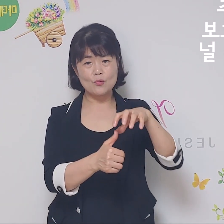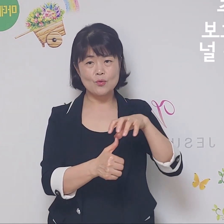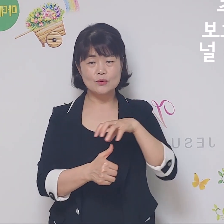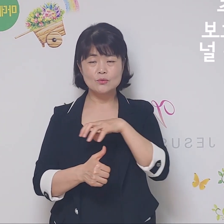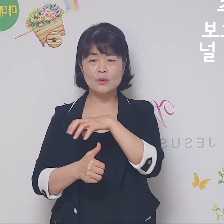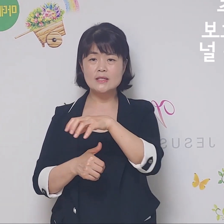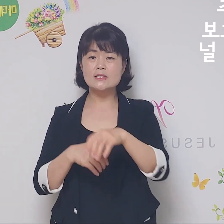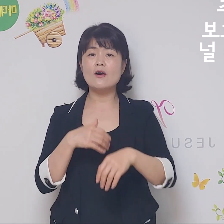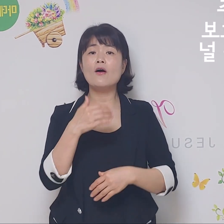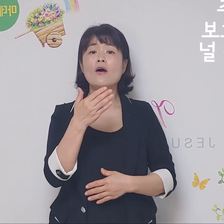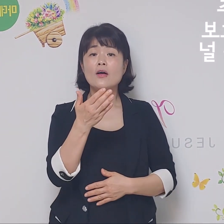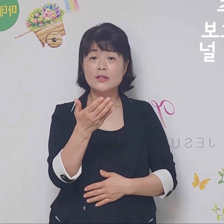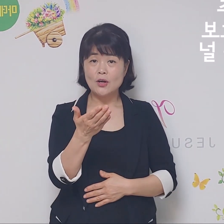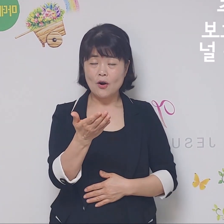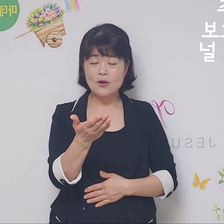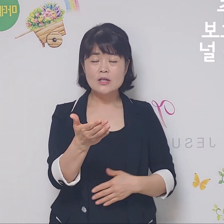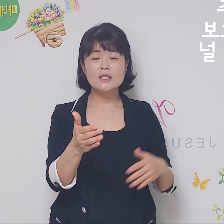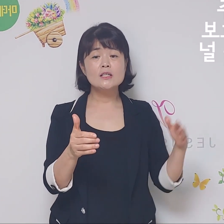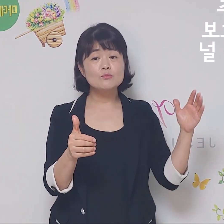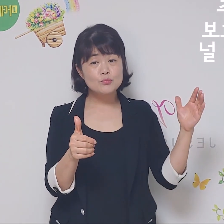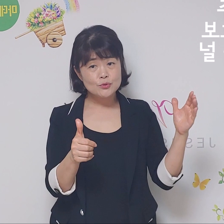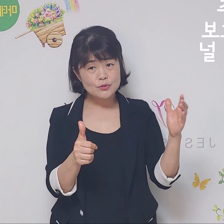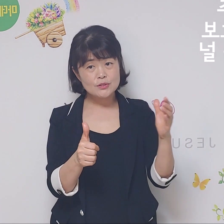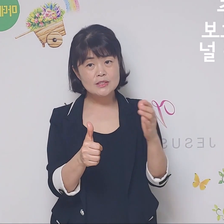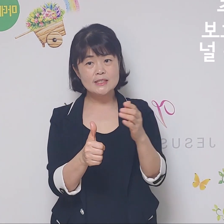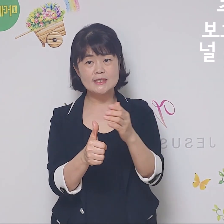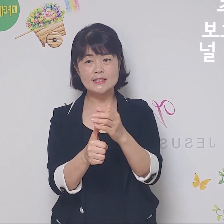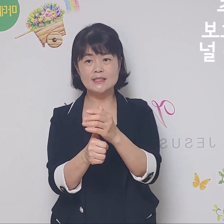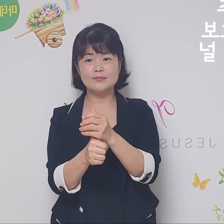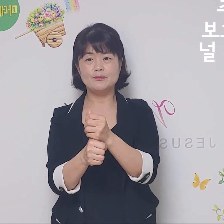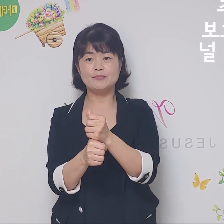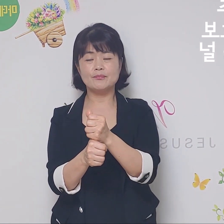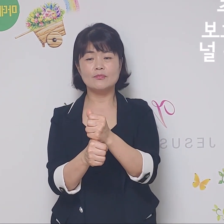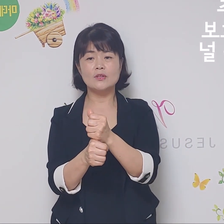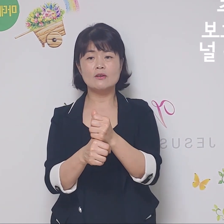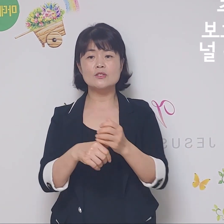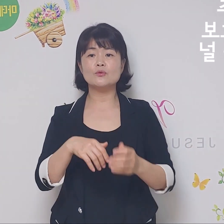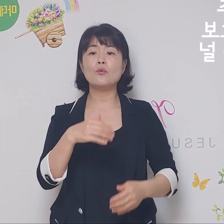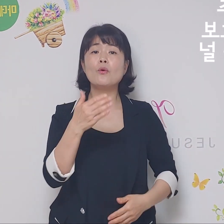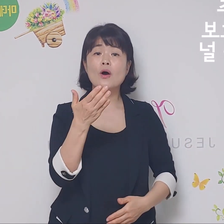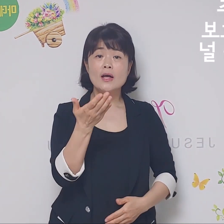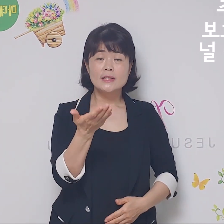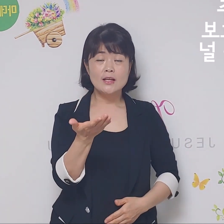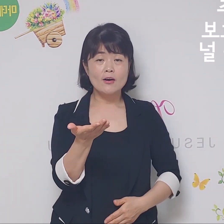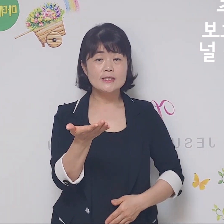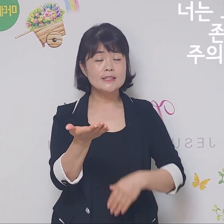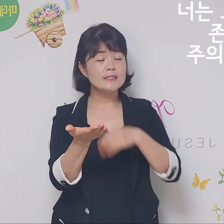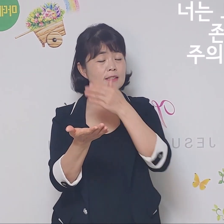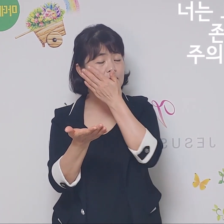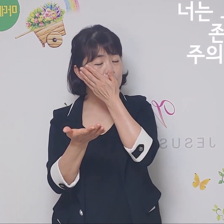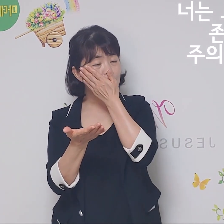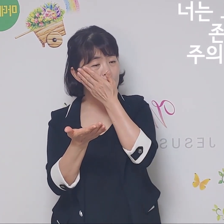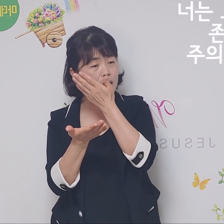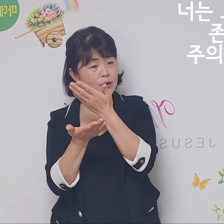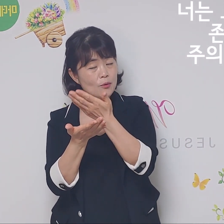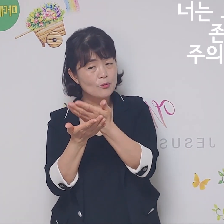보호하시고 똑같죠? 널 붙드시리. 여기서도 너는